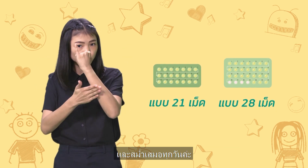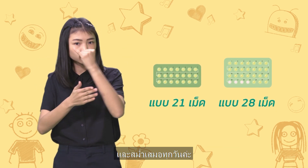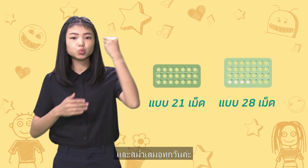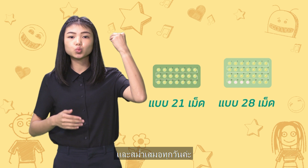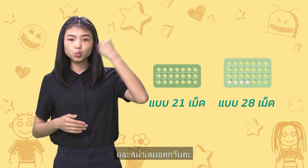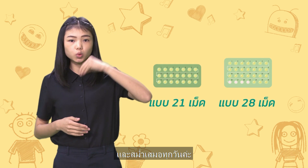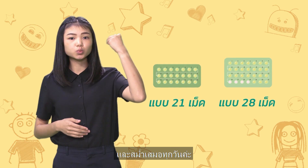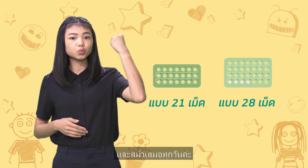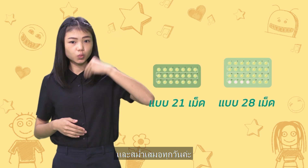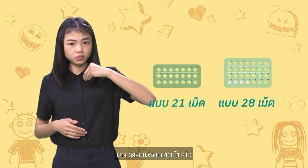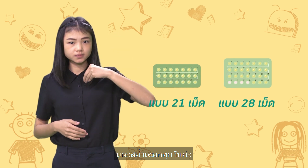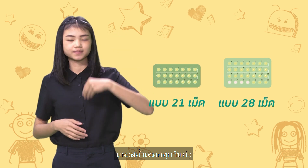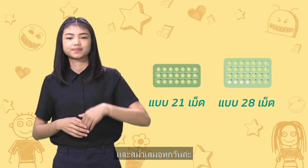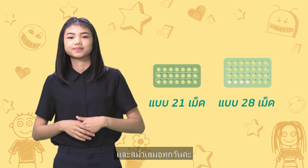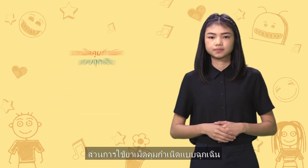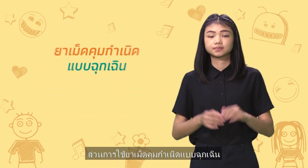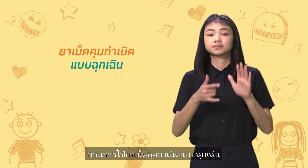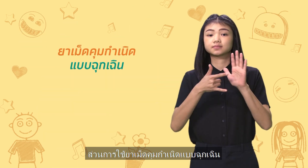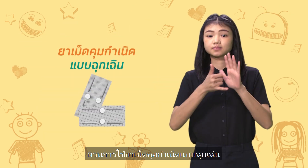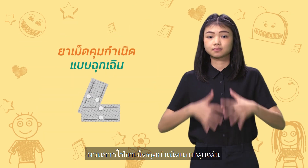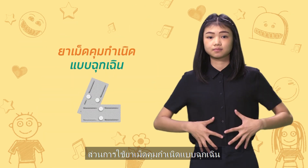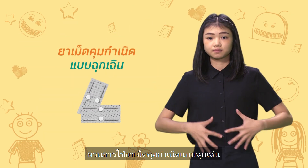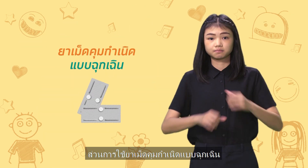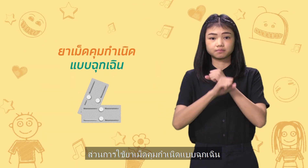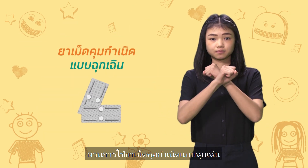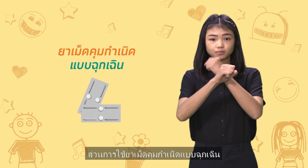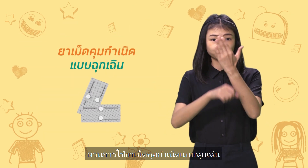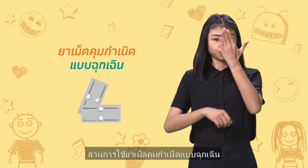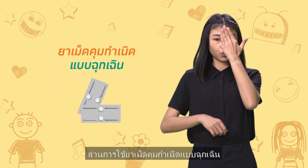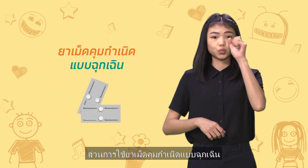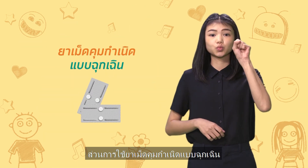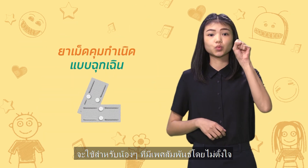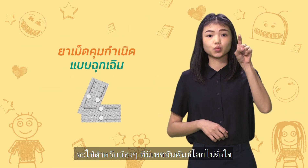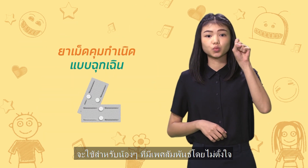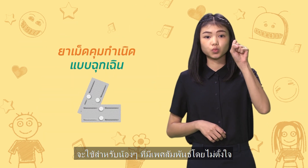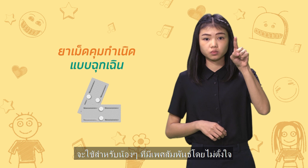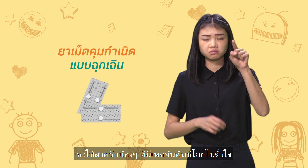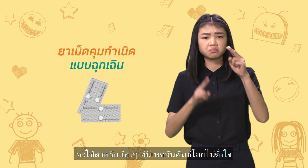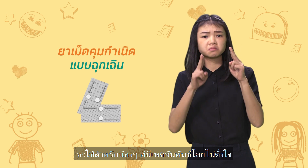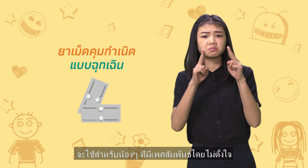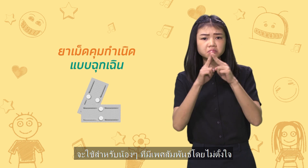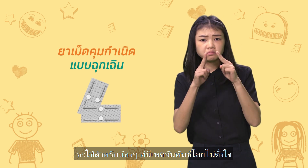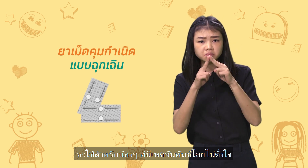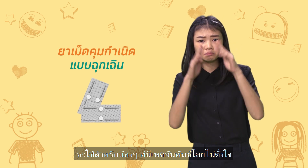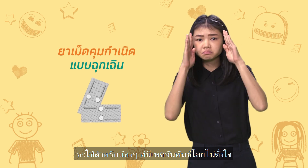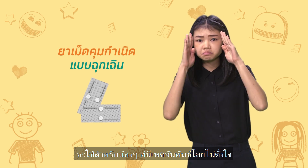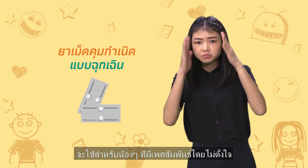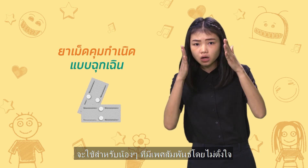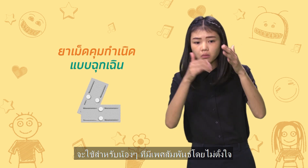ำเสมอทุกวันค่ะส่วนการใช้ยาเม็ดคุมกำเนิดแบบฉุกเฉินจะใช้สำหรับน้องๆที่มีเพศสัมพันธ์โดยไม่ตั้ง